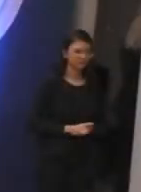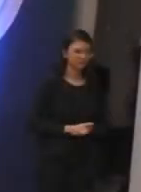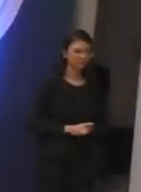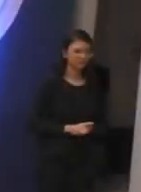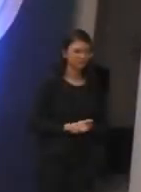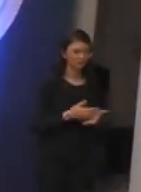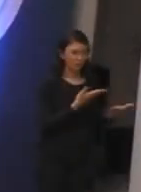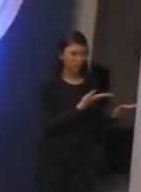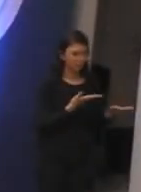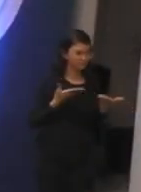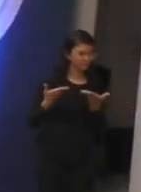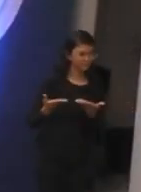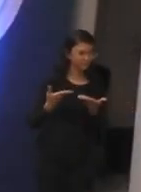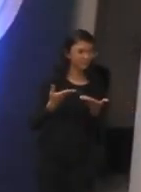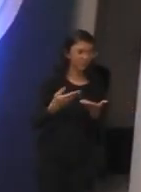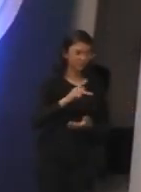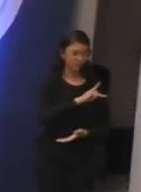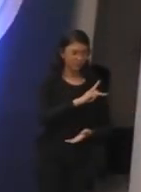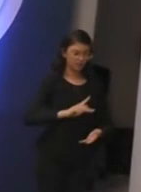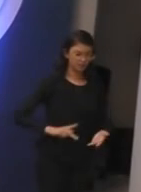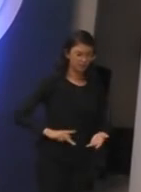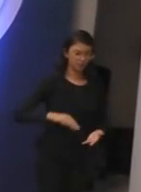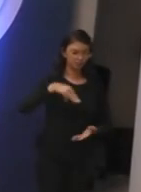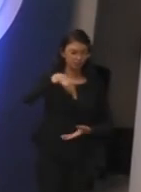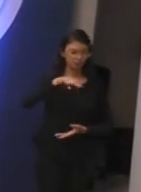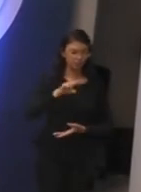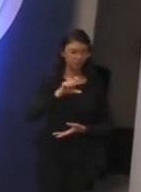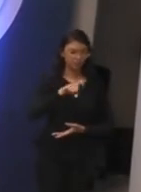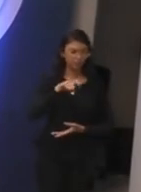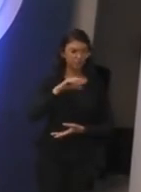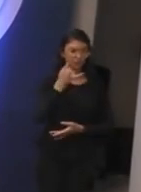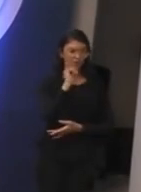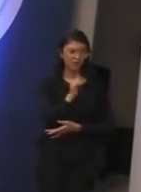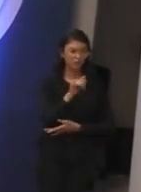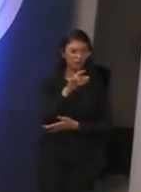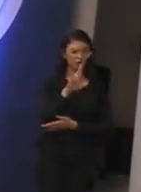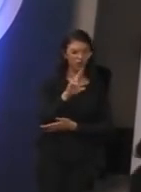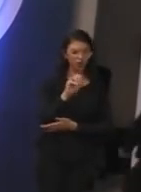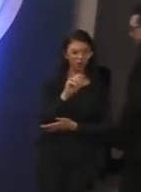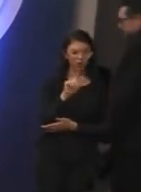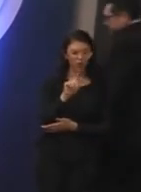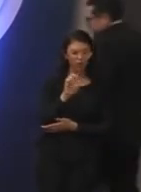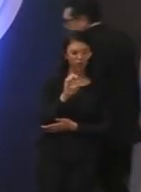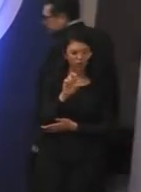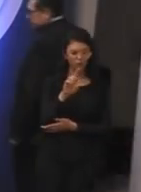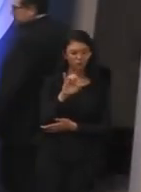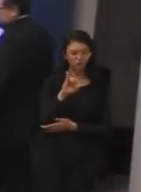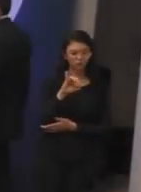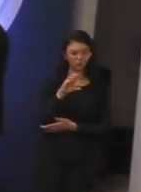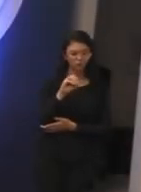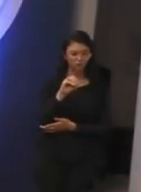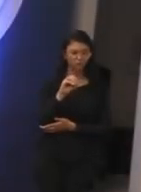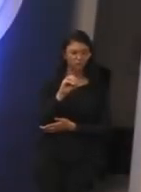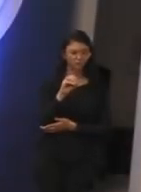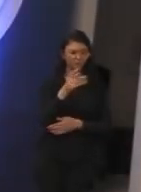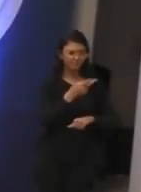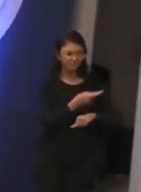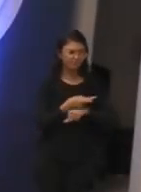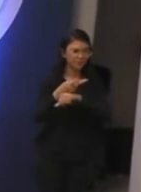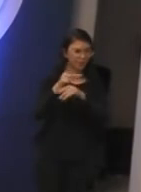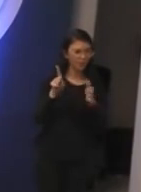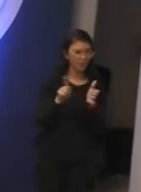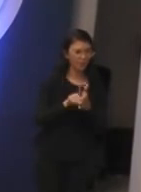Convidamos ao palco o presidente da Mux Energia, Rogério Zimmermann, para receber a premiação das mãos do diretor da